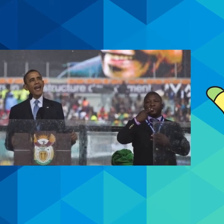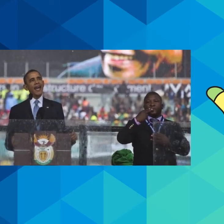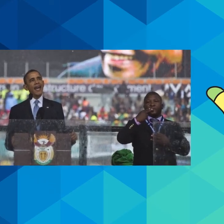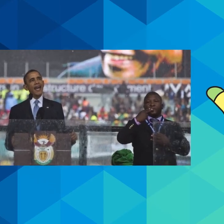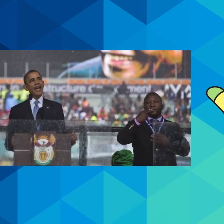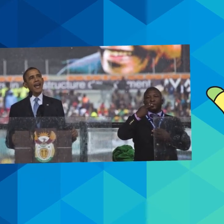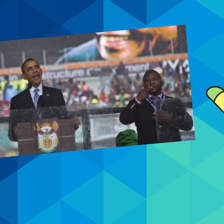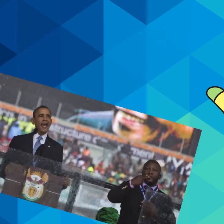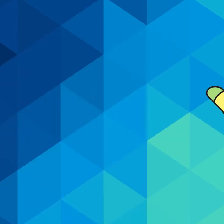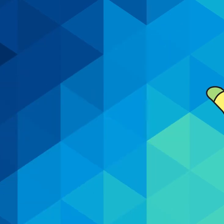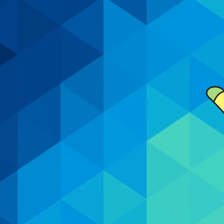aprendizado.